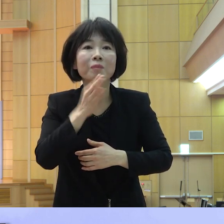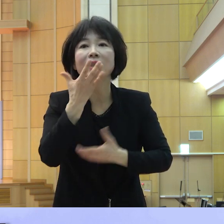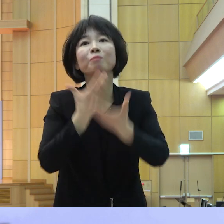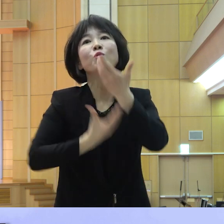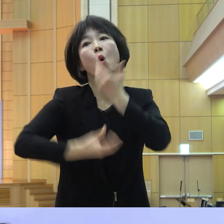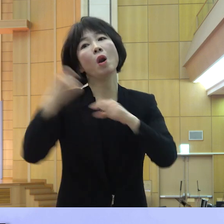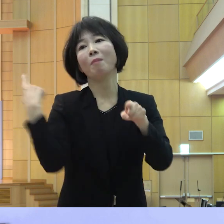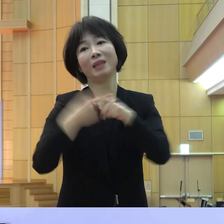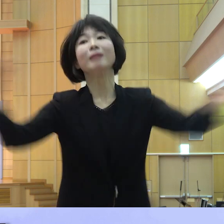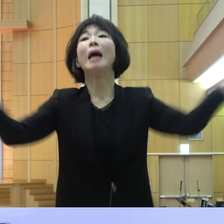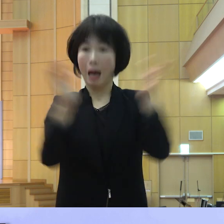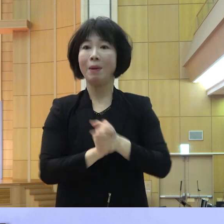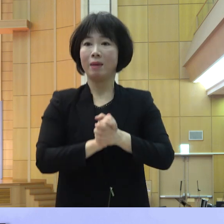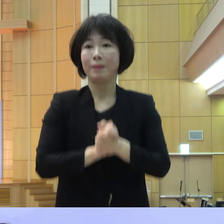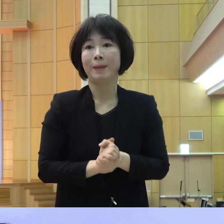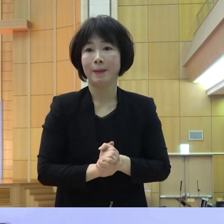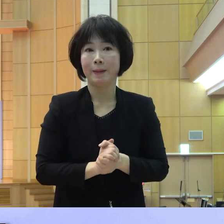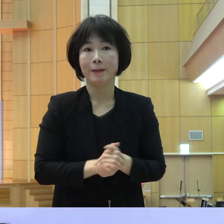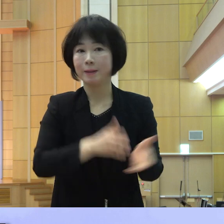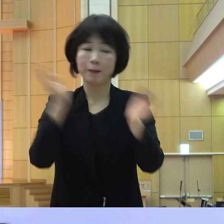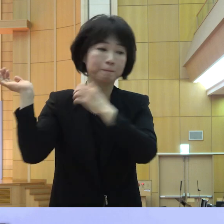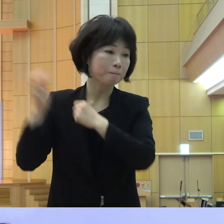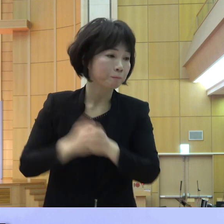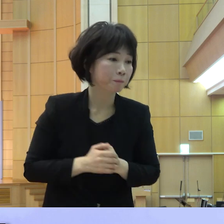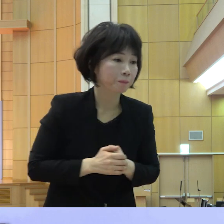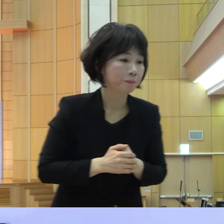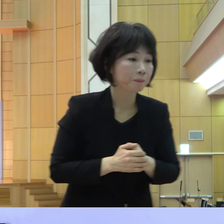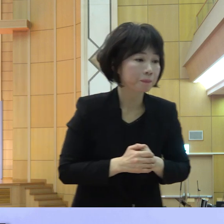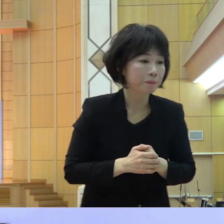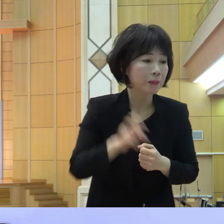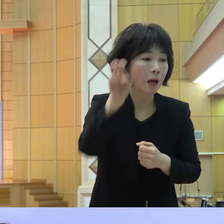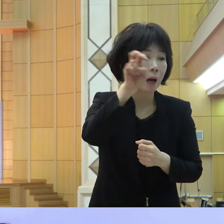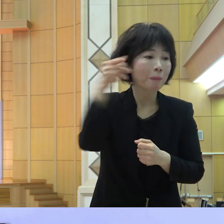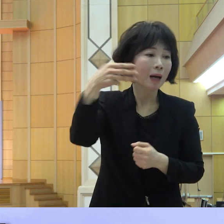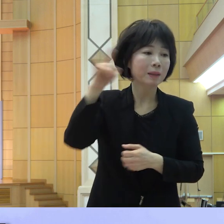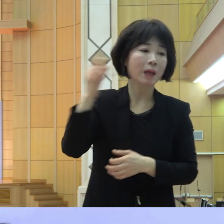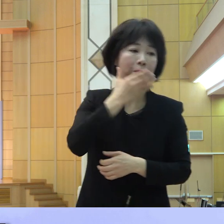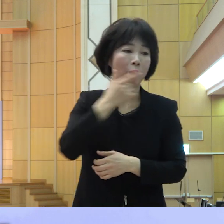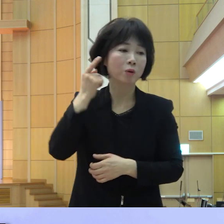26장 26절 찾고 마칠까 그럽니다. 한번 보세요.